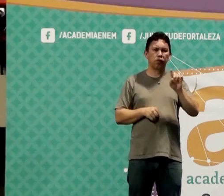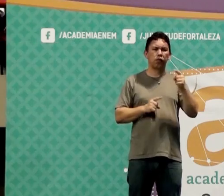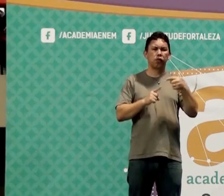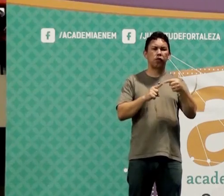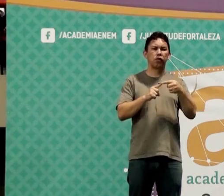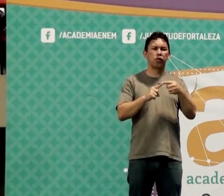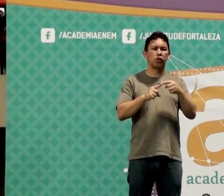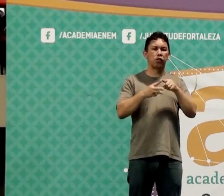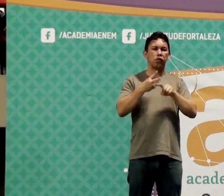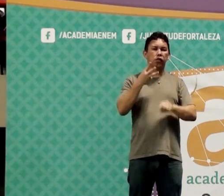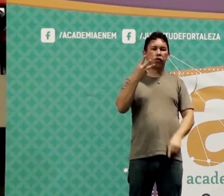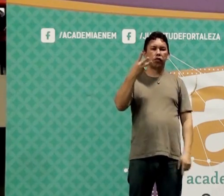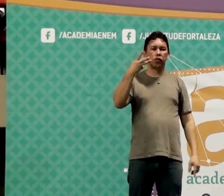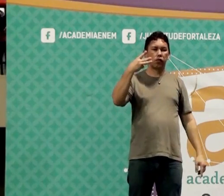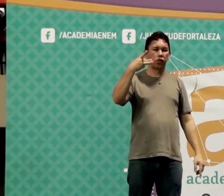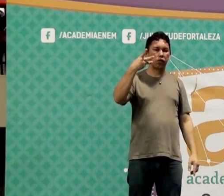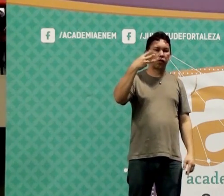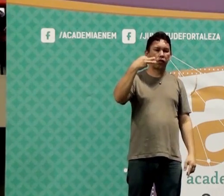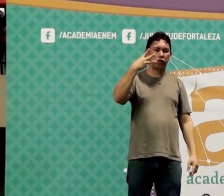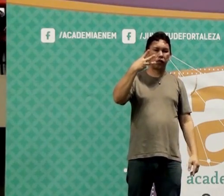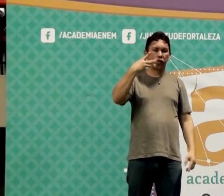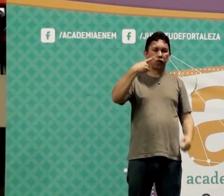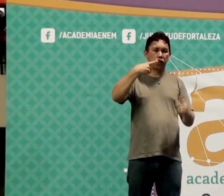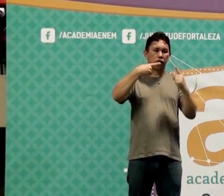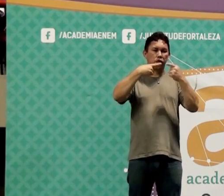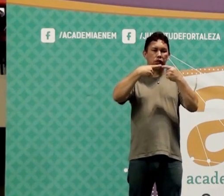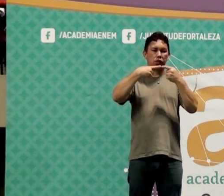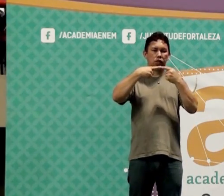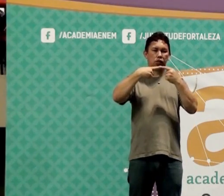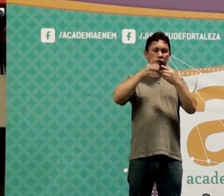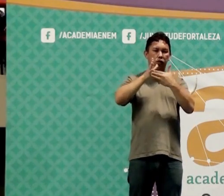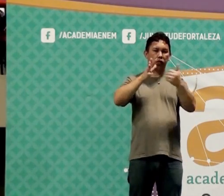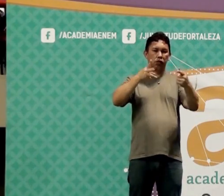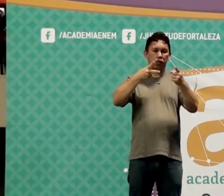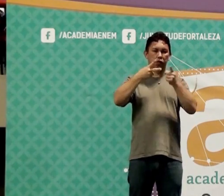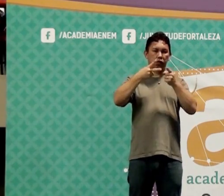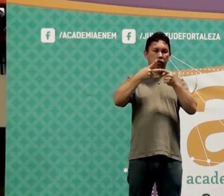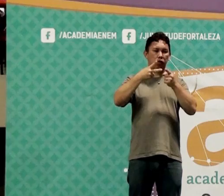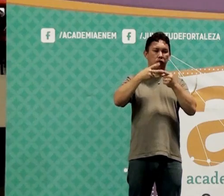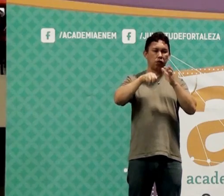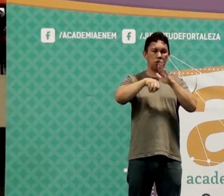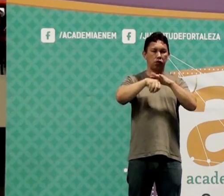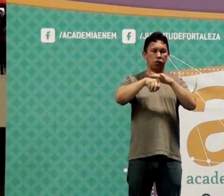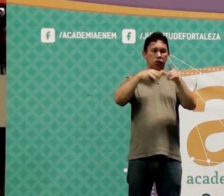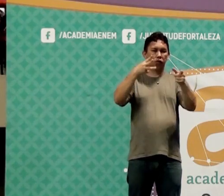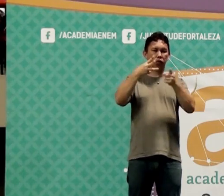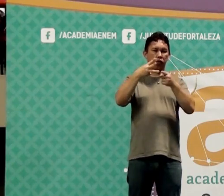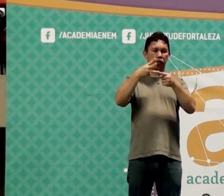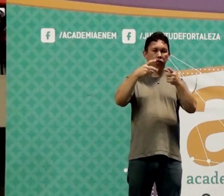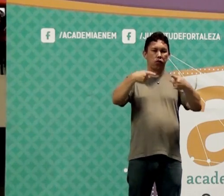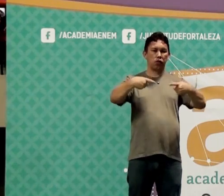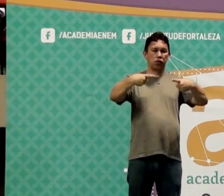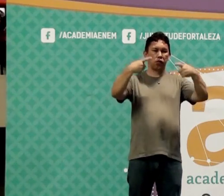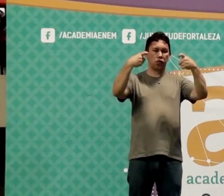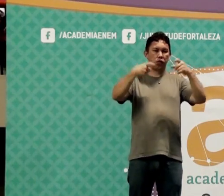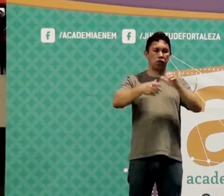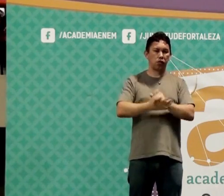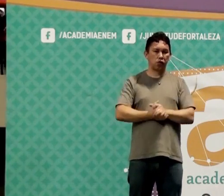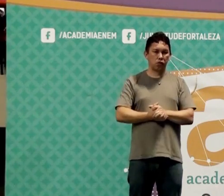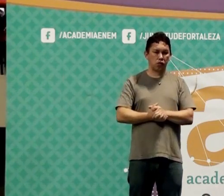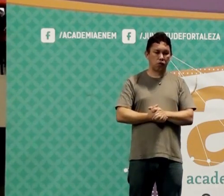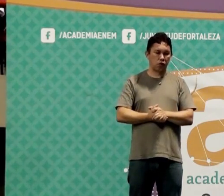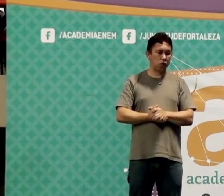suína preocupa. Alerta Organização Mundial da Saúde. Hashtag doença. Fome, doença.